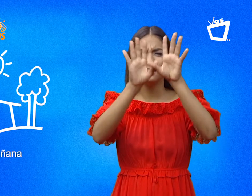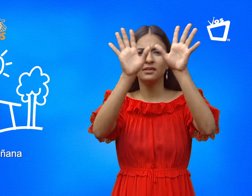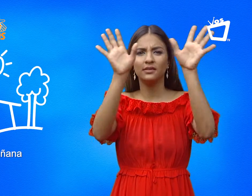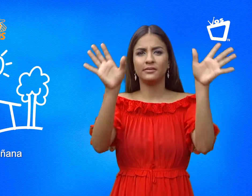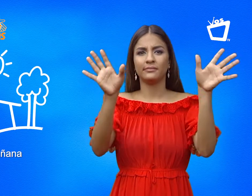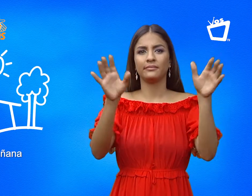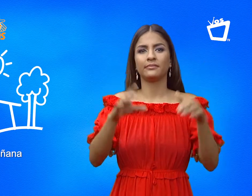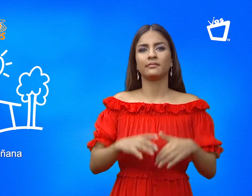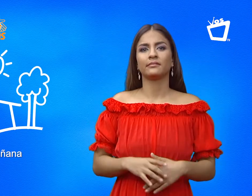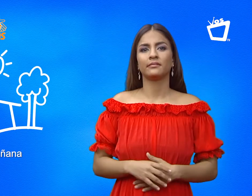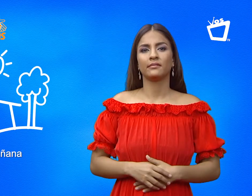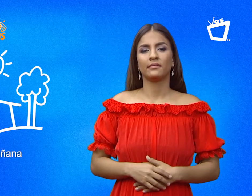mañana